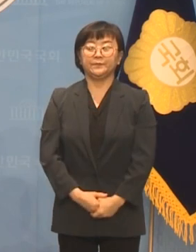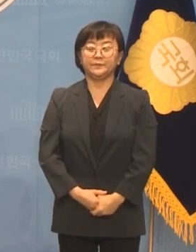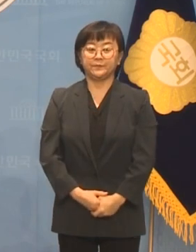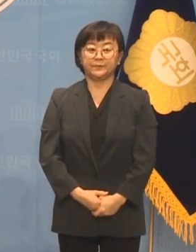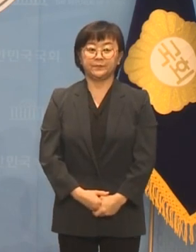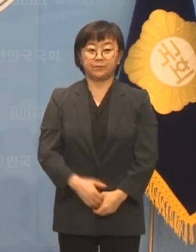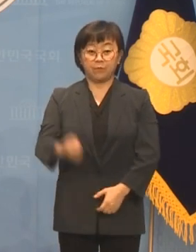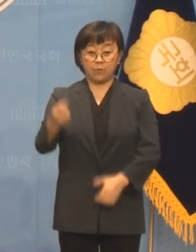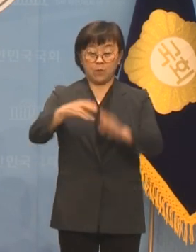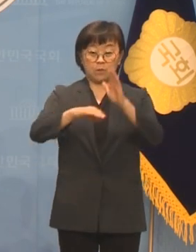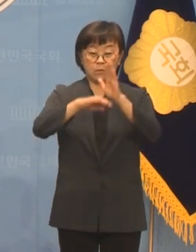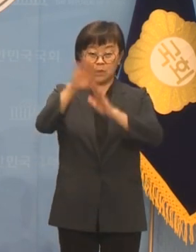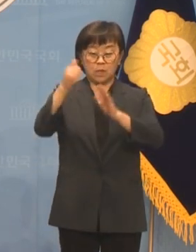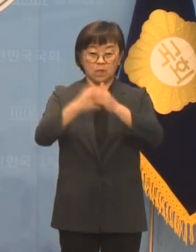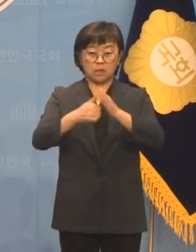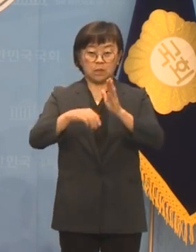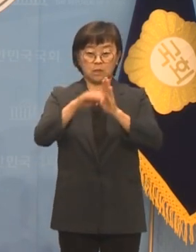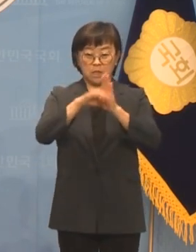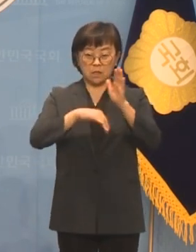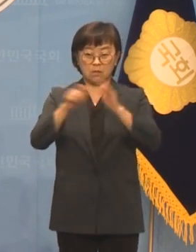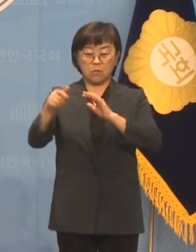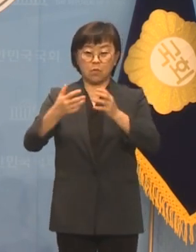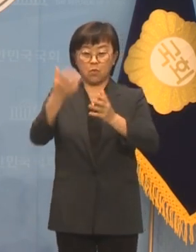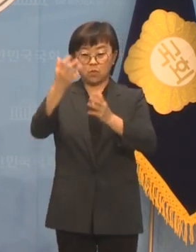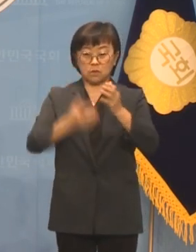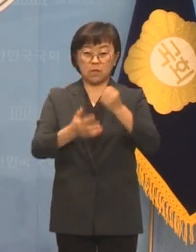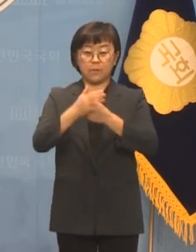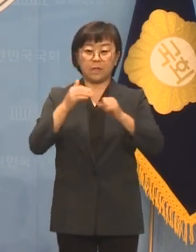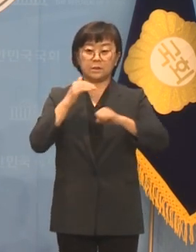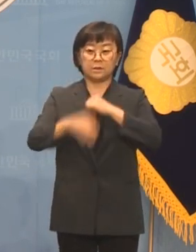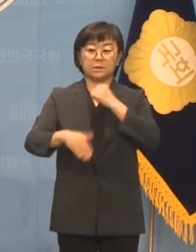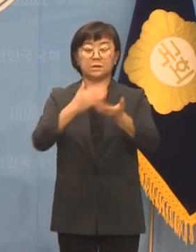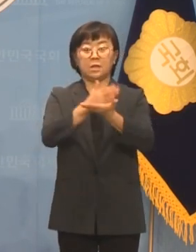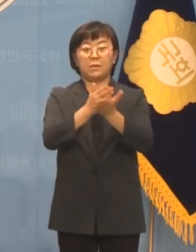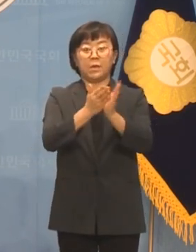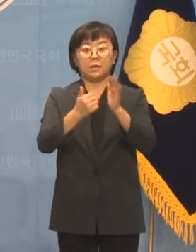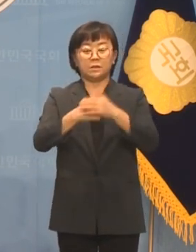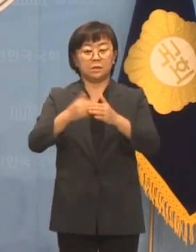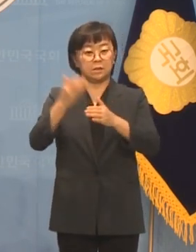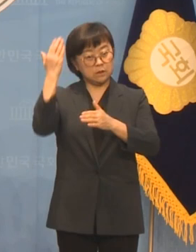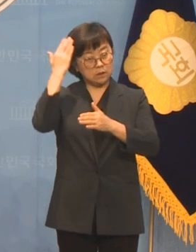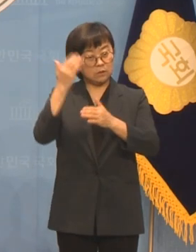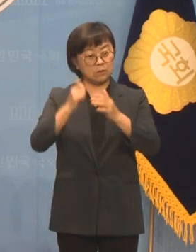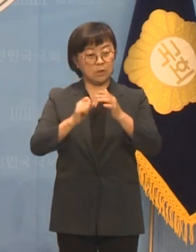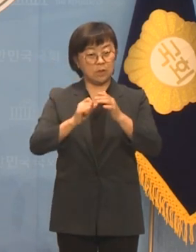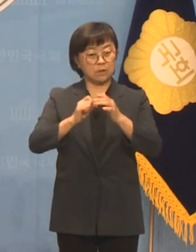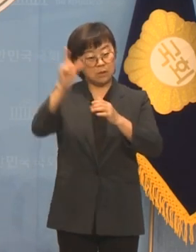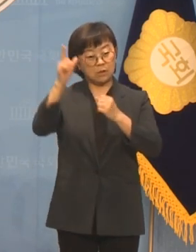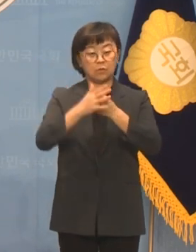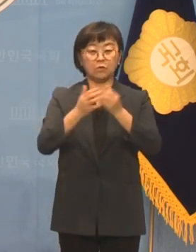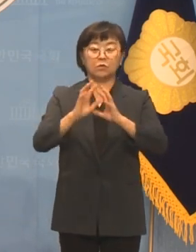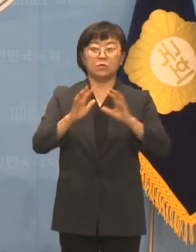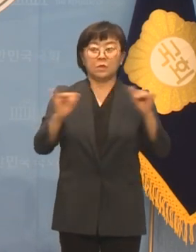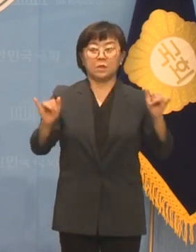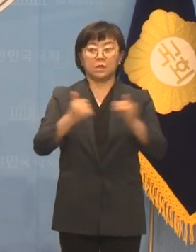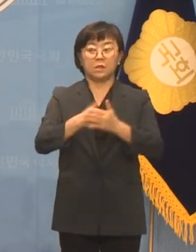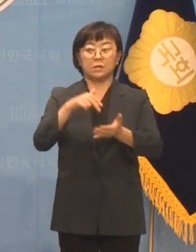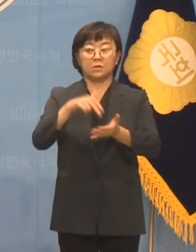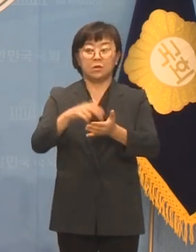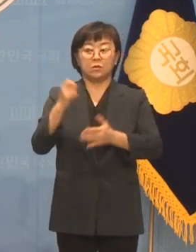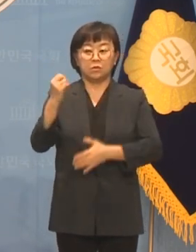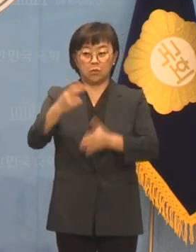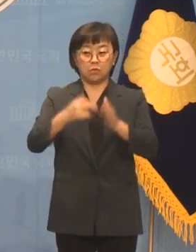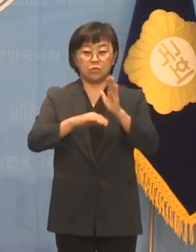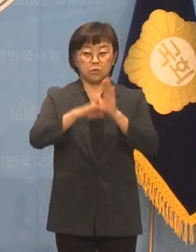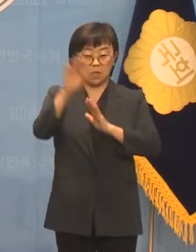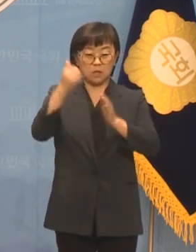아울로 북한의 대남 공작 방식이 다변화 지능화하고 있고 우리 국민께서는 또한